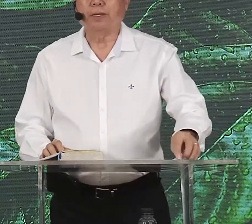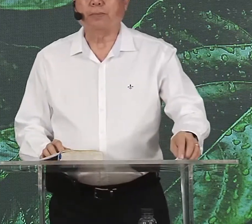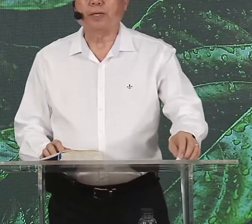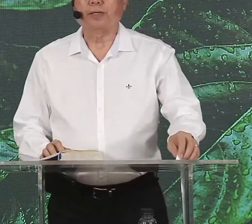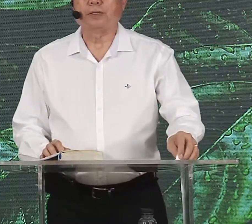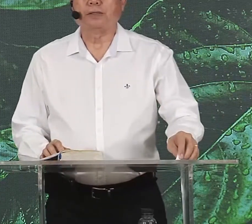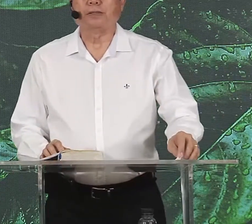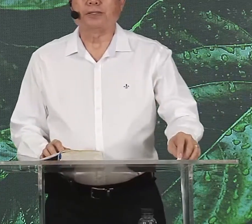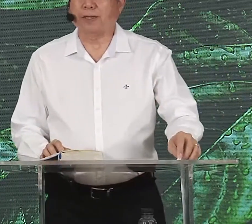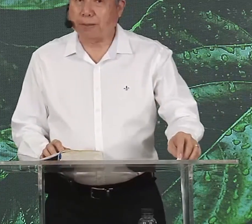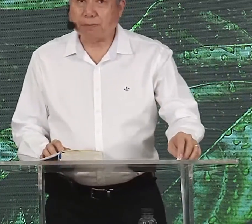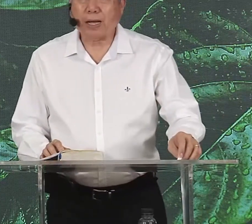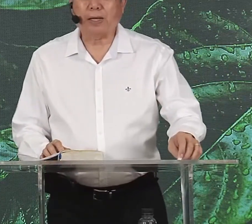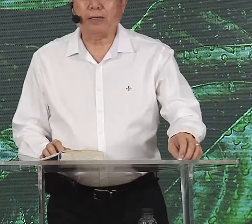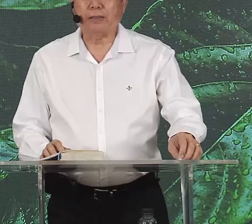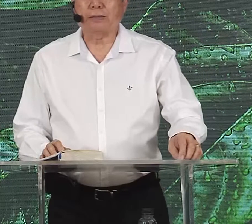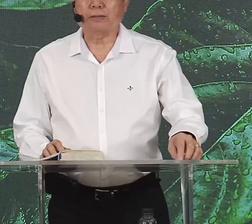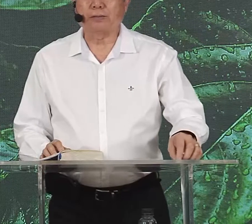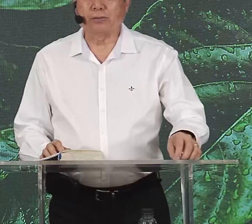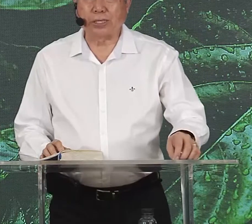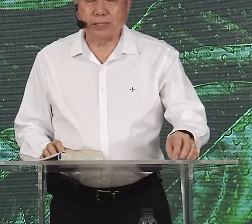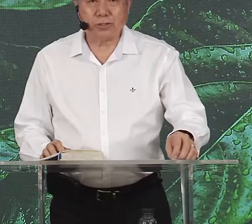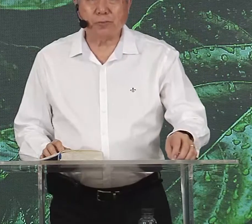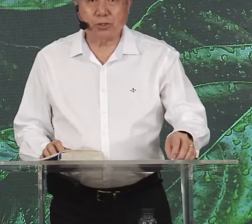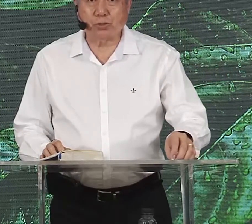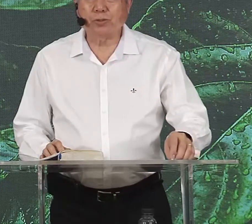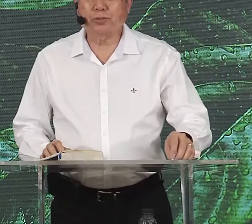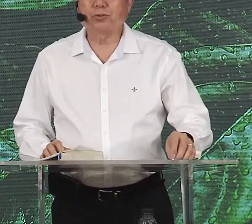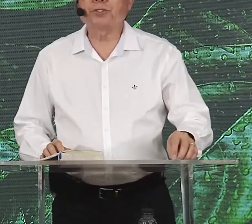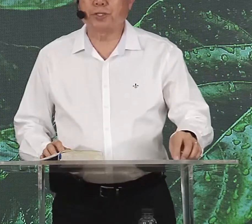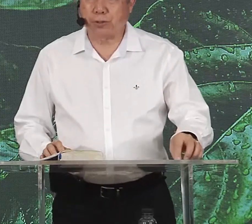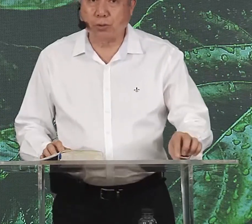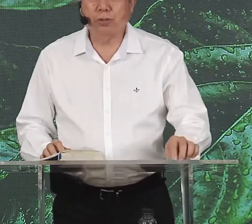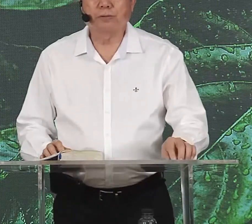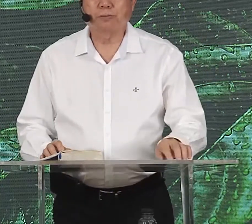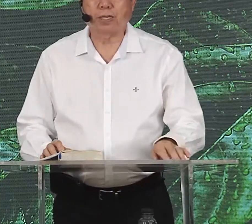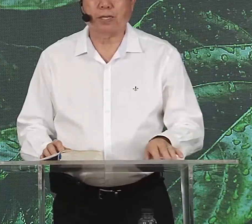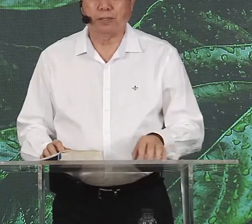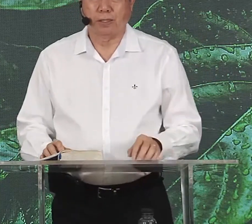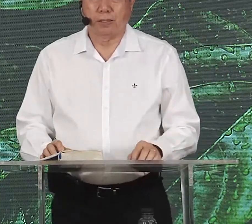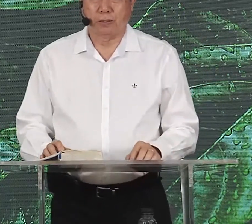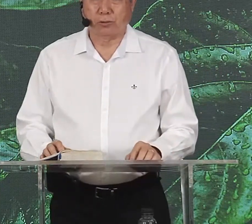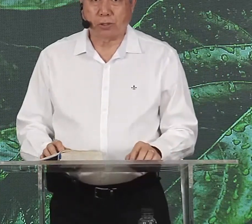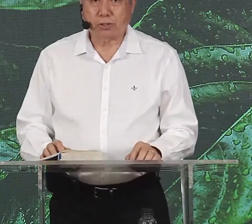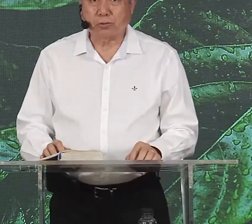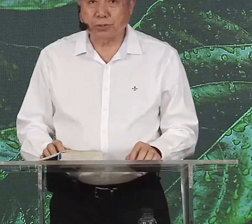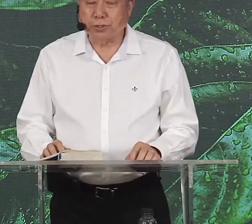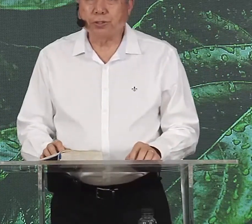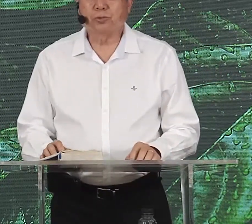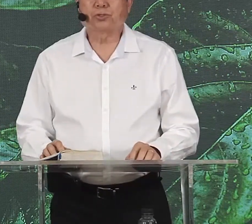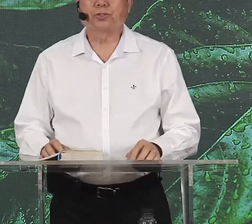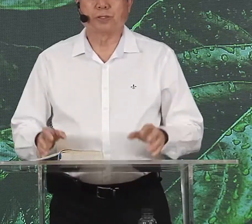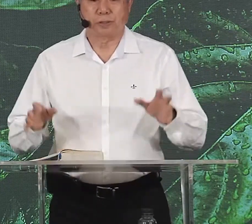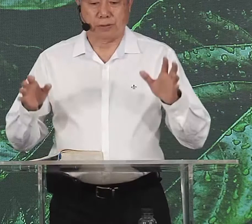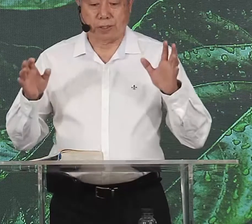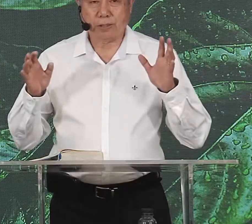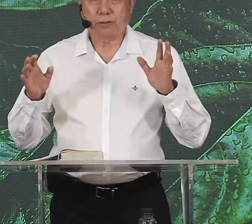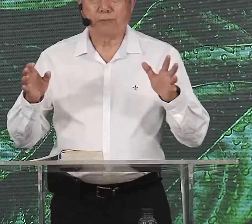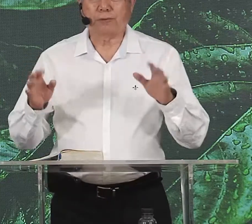e também se lembrar das missões no exterior, para nós